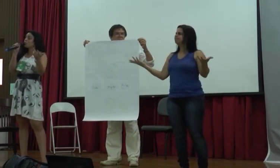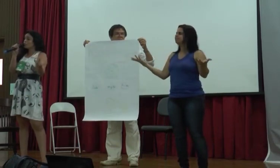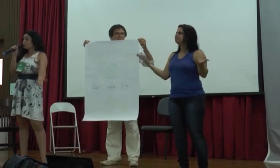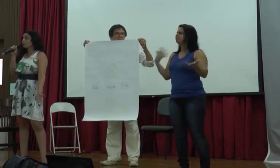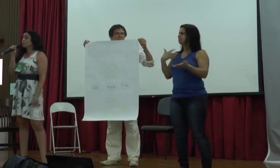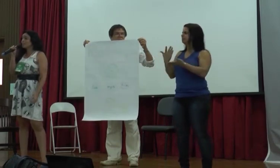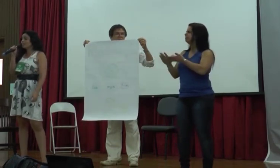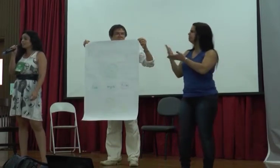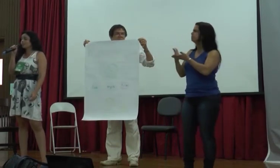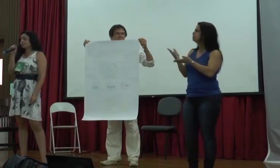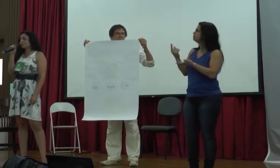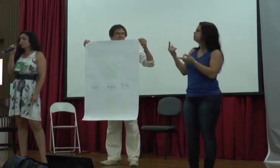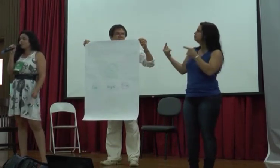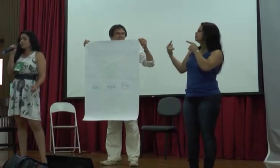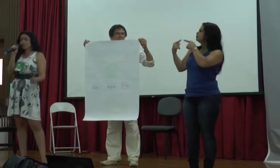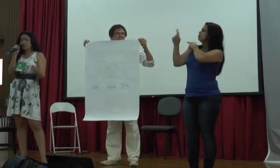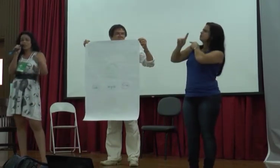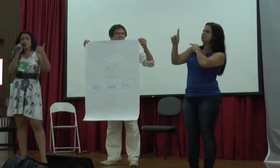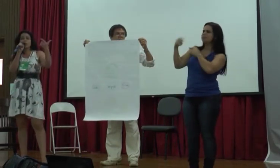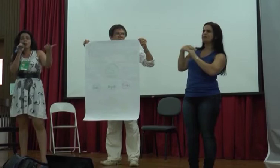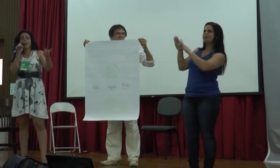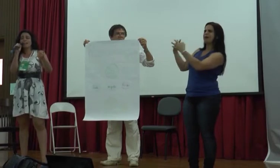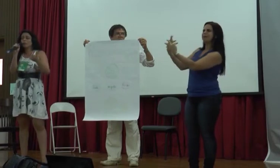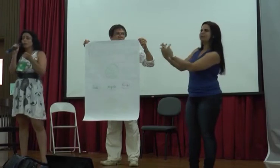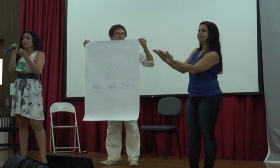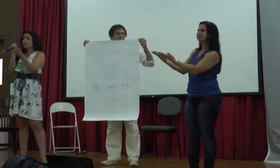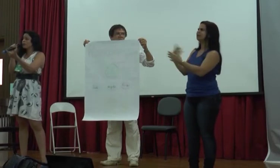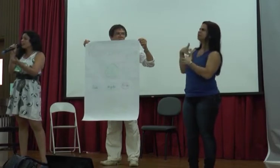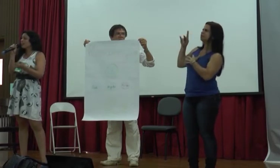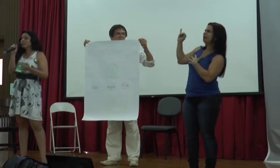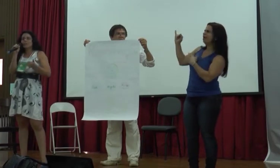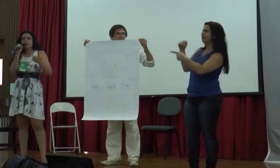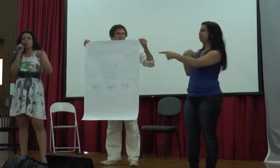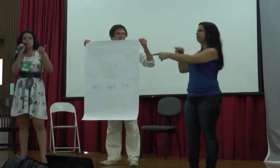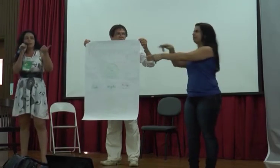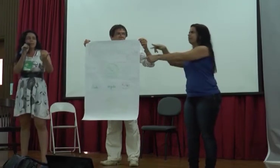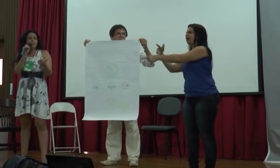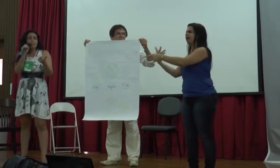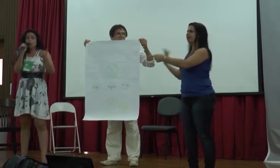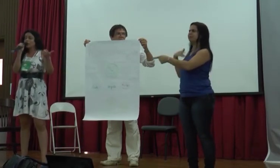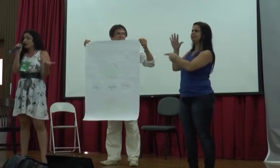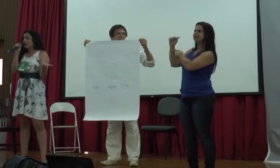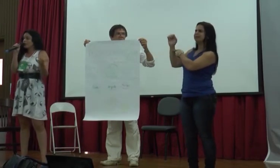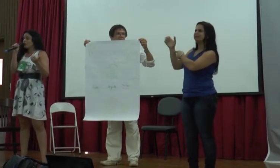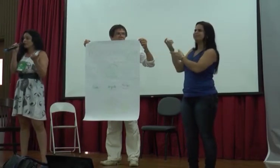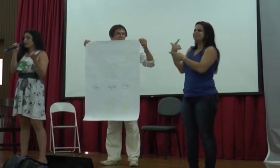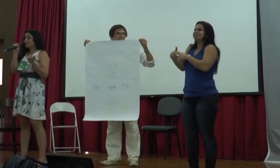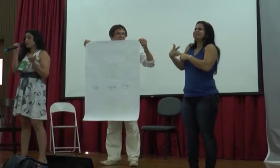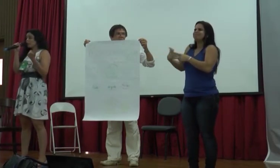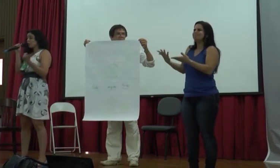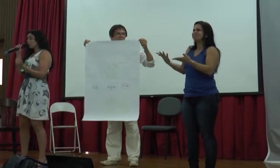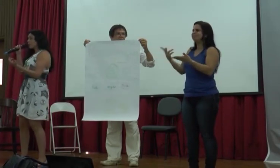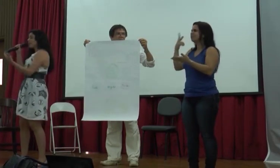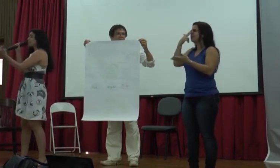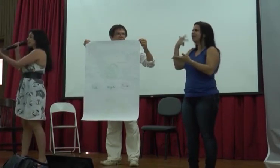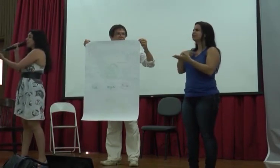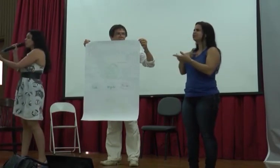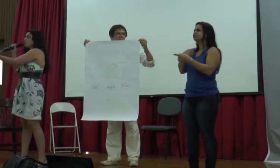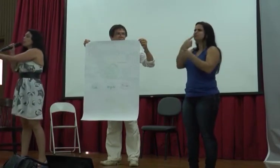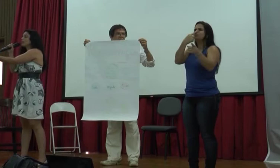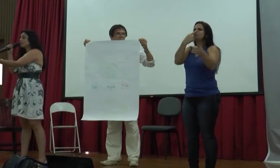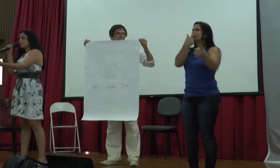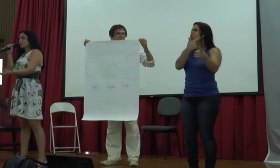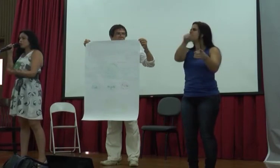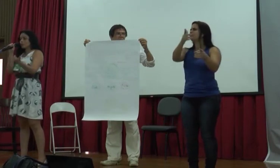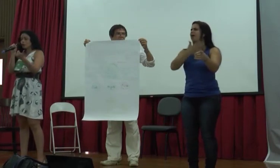nada a ver com a minha família, não tenho nada a ver com meu pai, com minha irmã, com minha mãe, porque eu me identifico muito mais